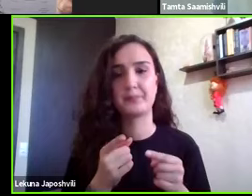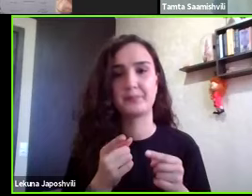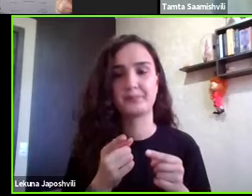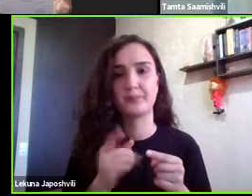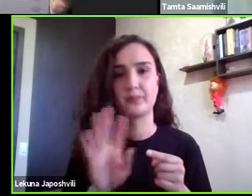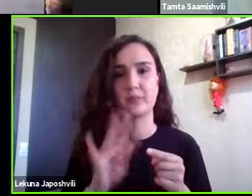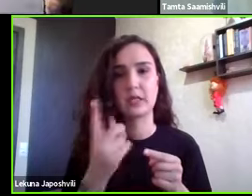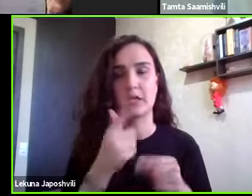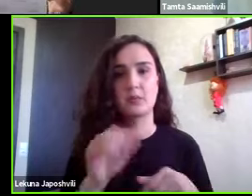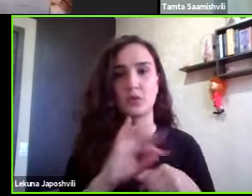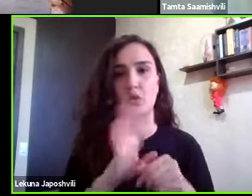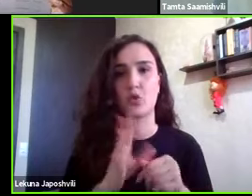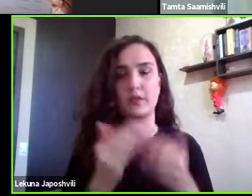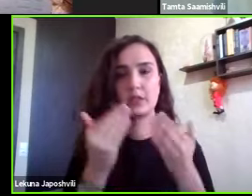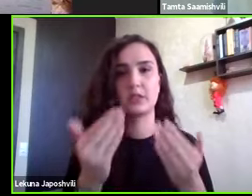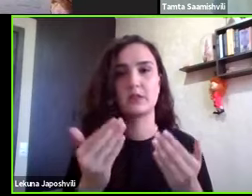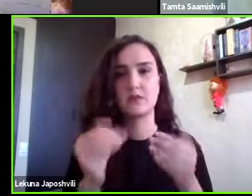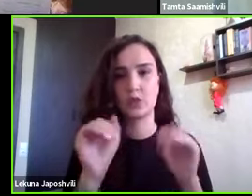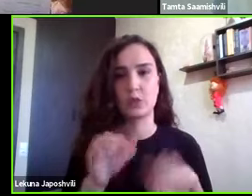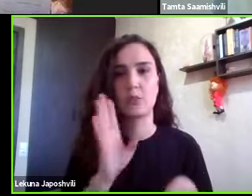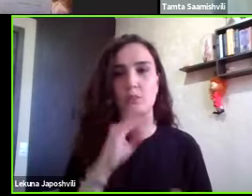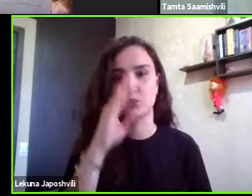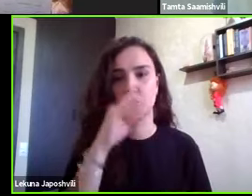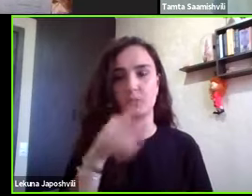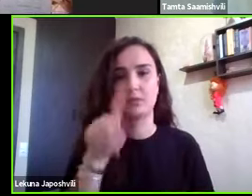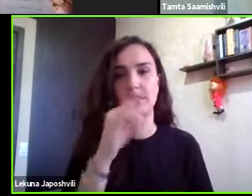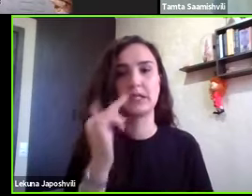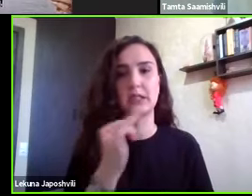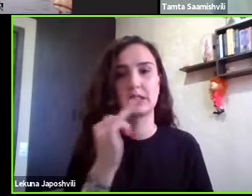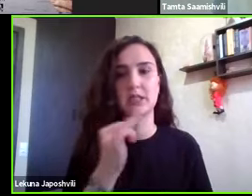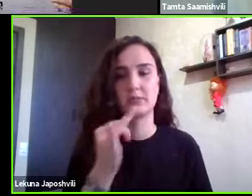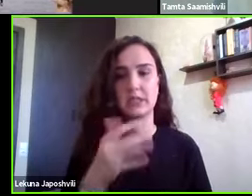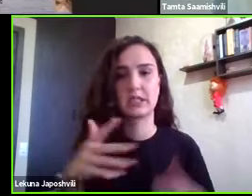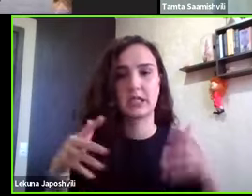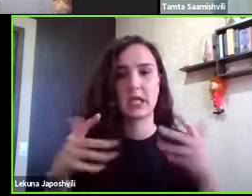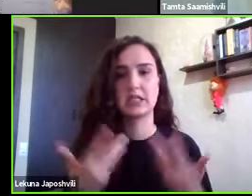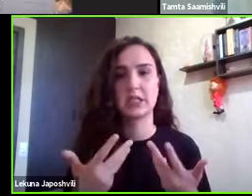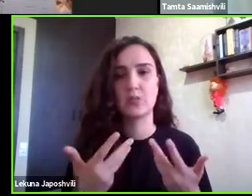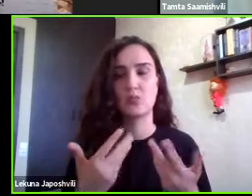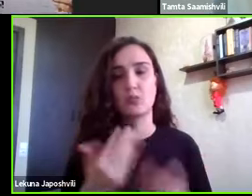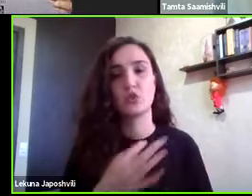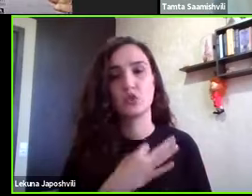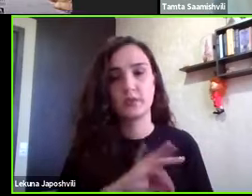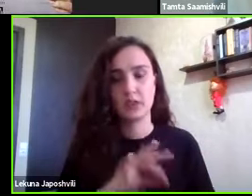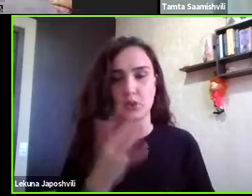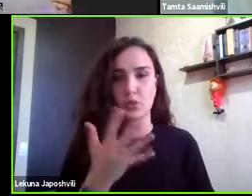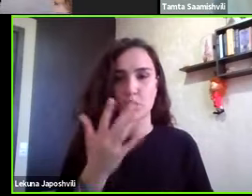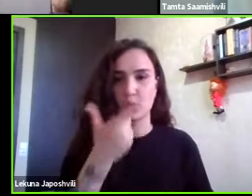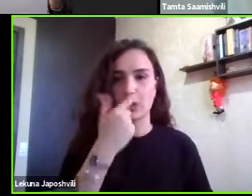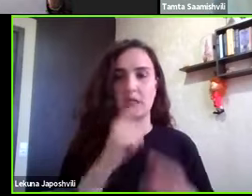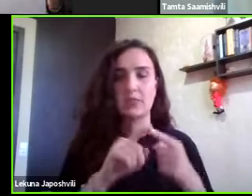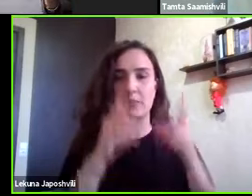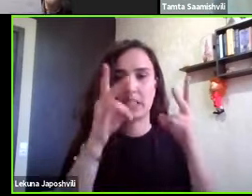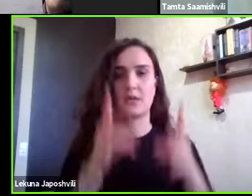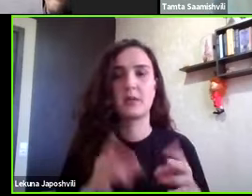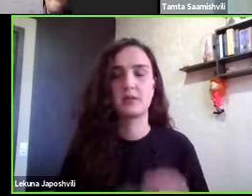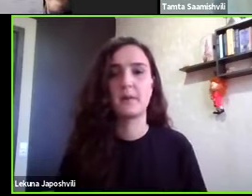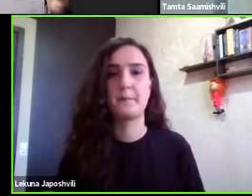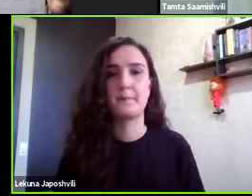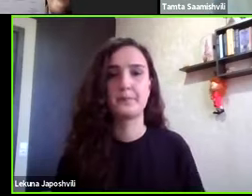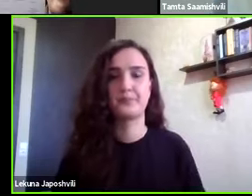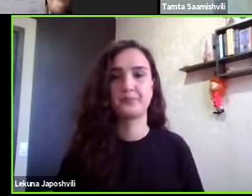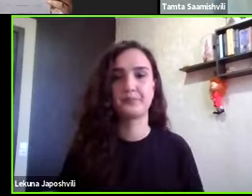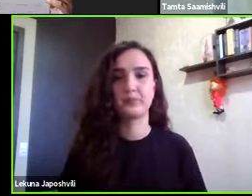მარტო კოვიდისთვის, შეიძლება მშობელს აინტერესებდეს კიდე გაცებულია მისი შვილი თუ გრიპი დაემართა. და აი ეს